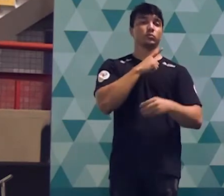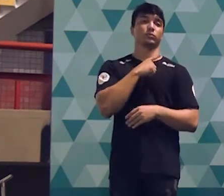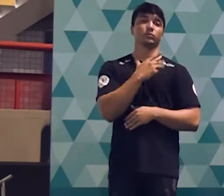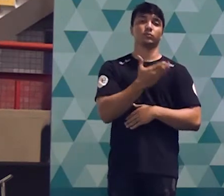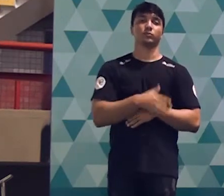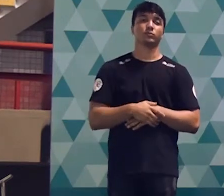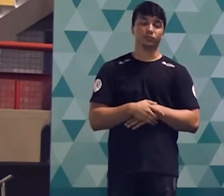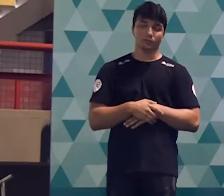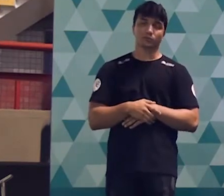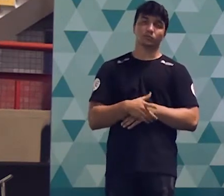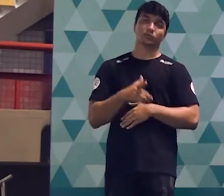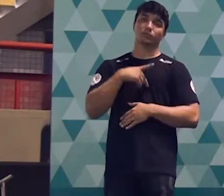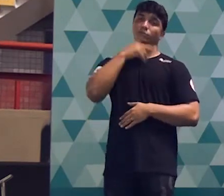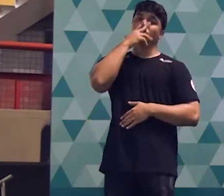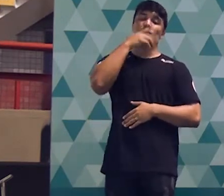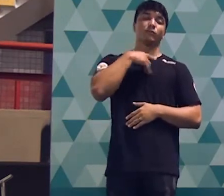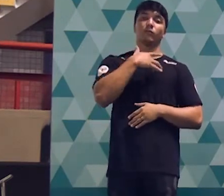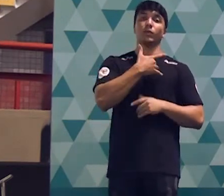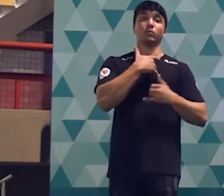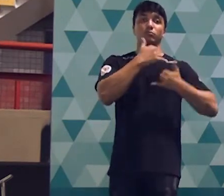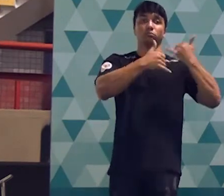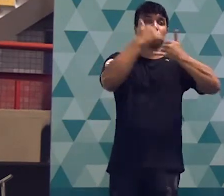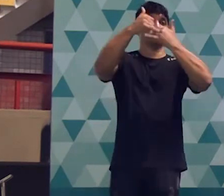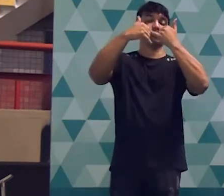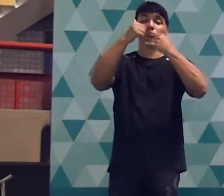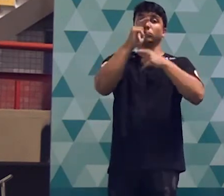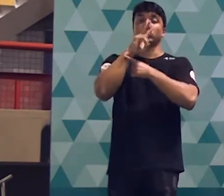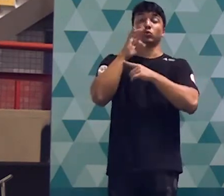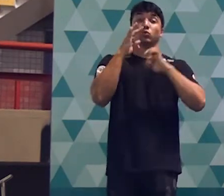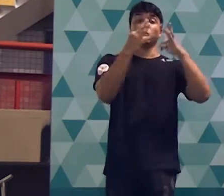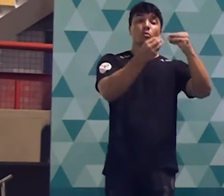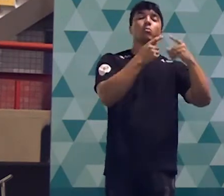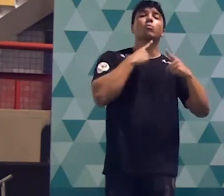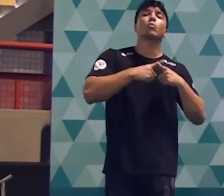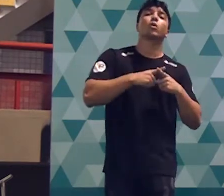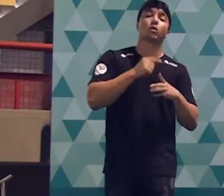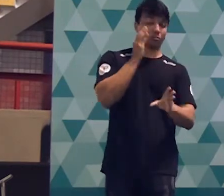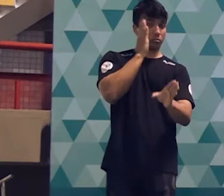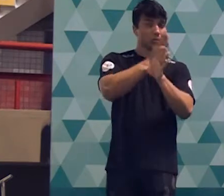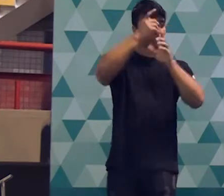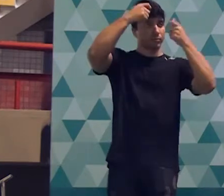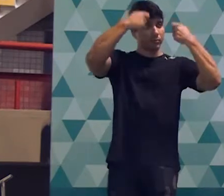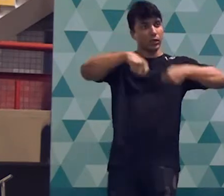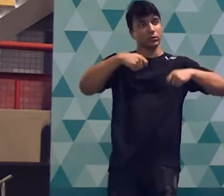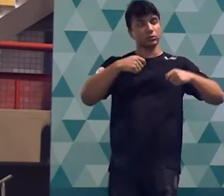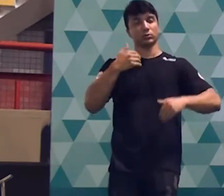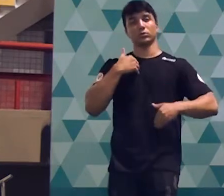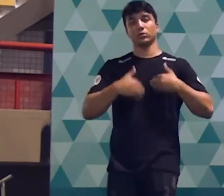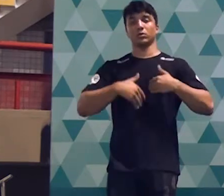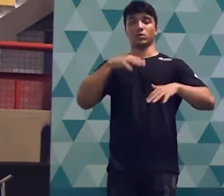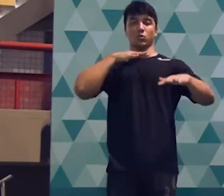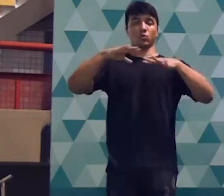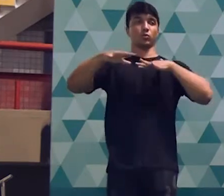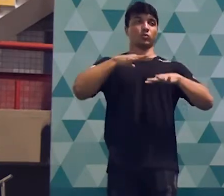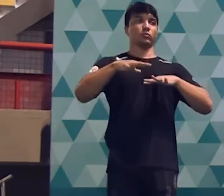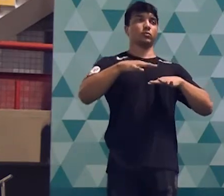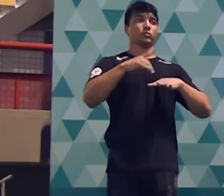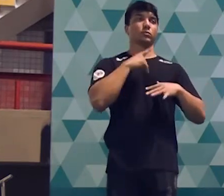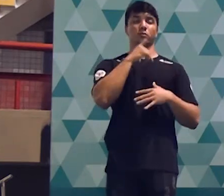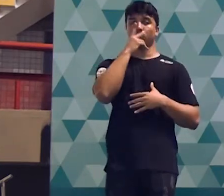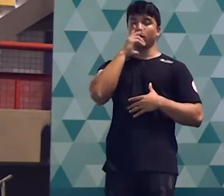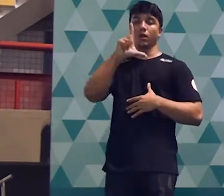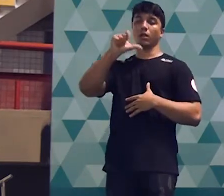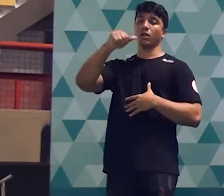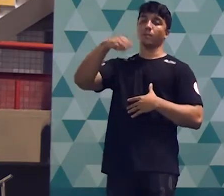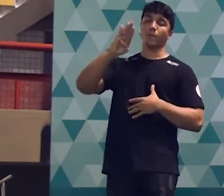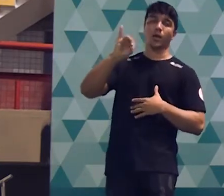sacode, vira. É um malabarismo. Por quê? Porque nós temos necessidade desses movimentos. Aí vem a lambada, vem o